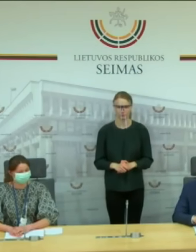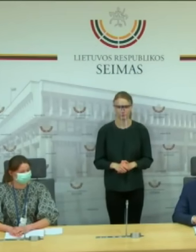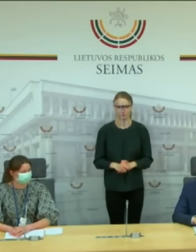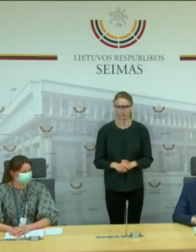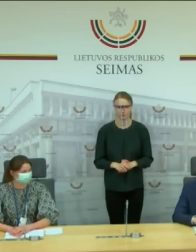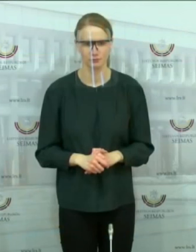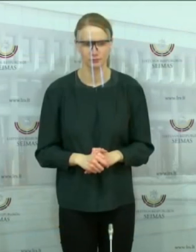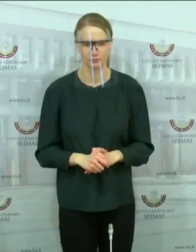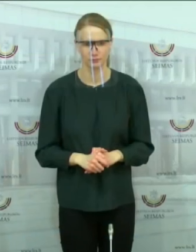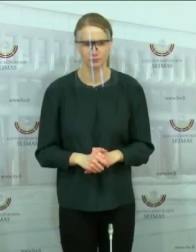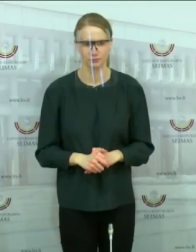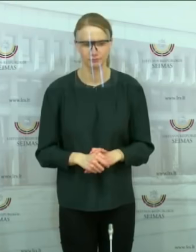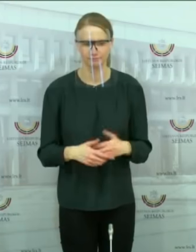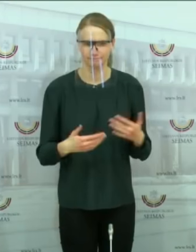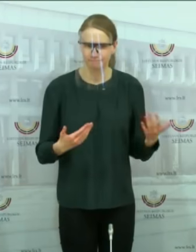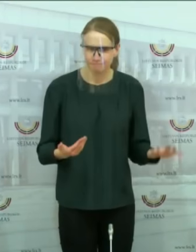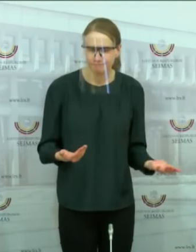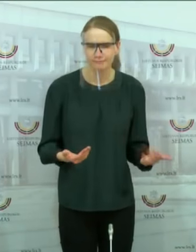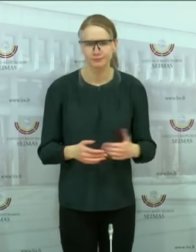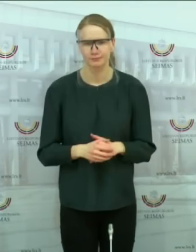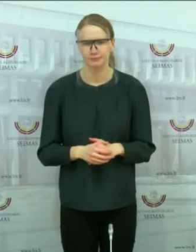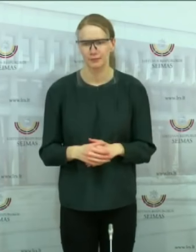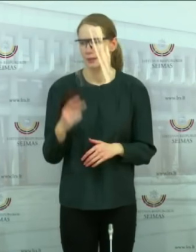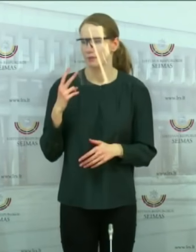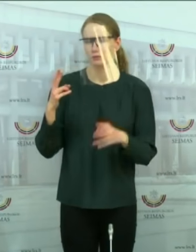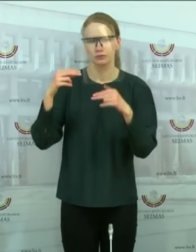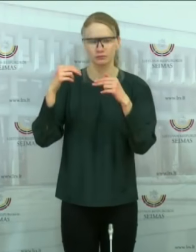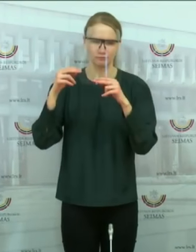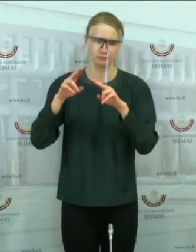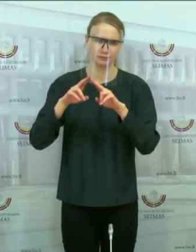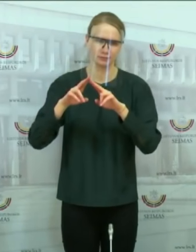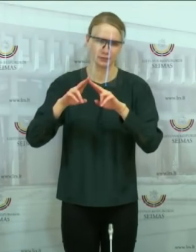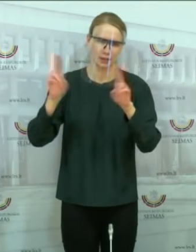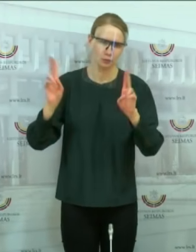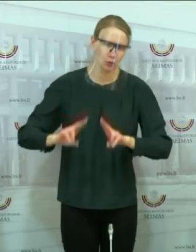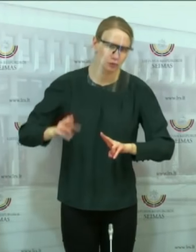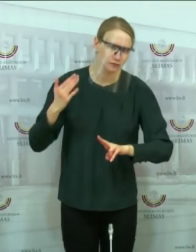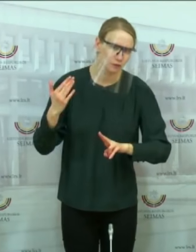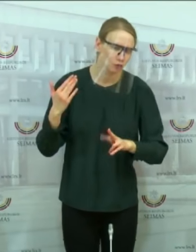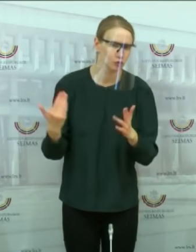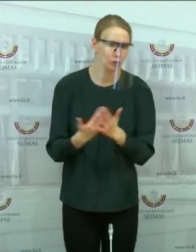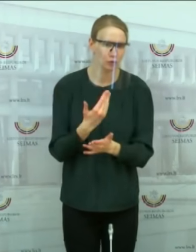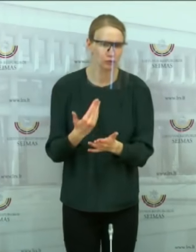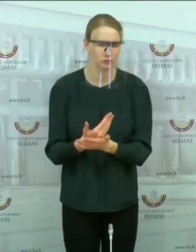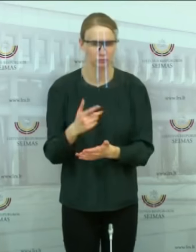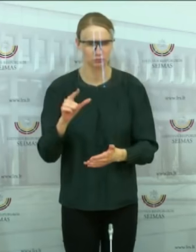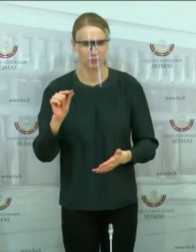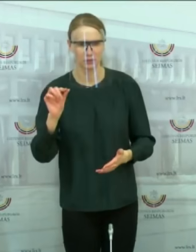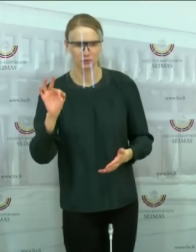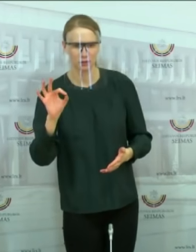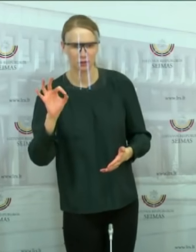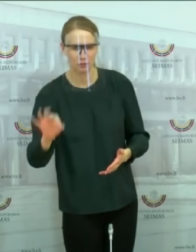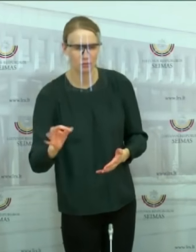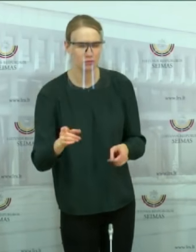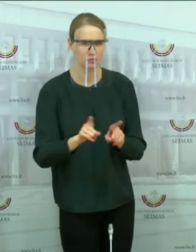Na, kiek aš stebiu tarptautinės naujienas, tai nei Pasaulio sveikatos organizacija, nei Europos lygų